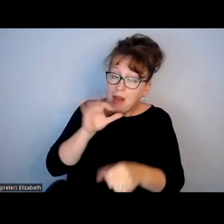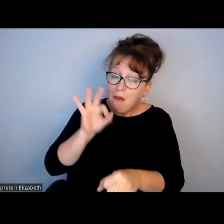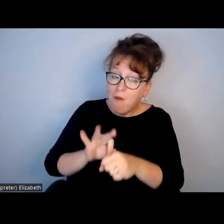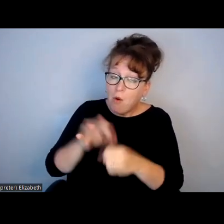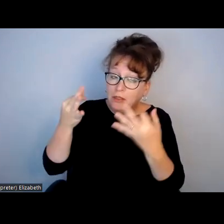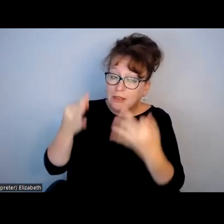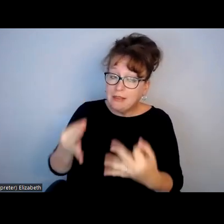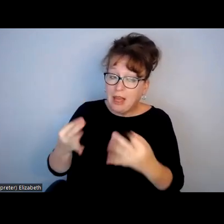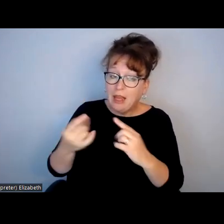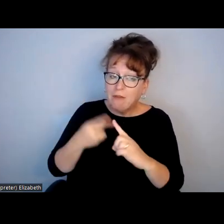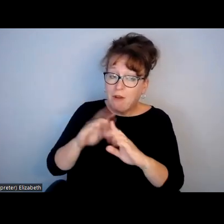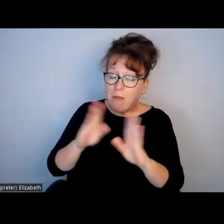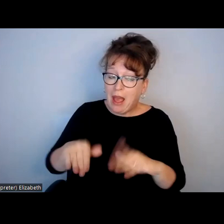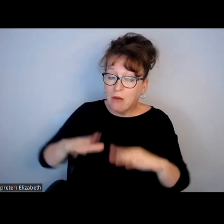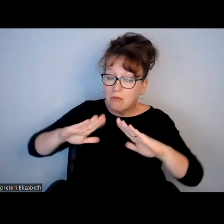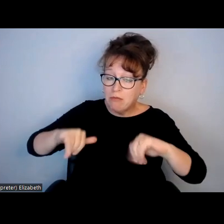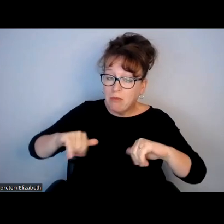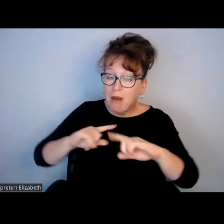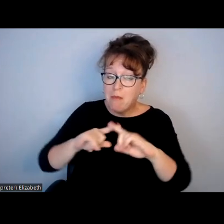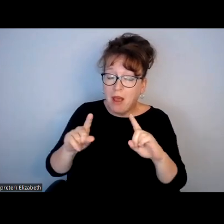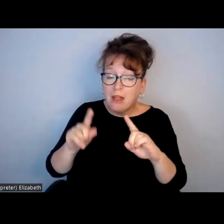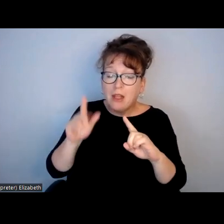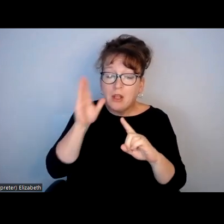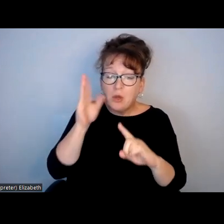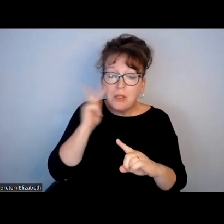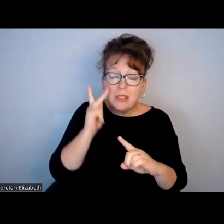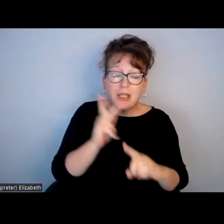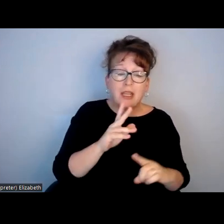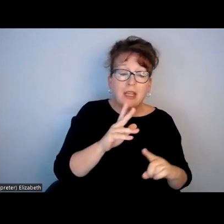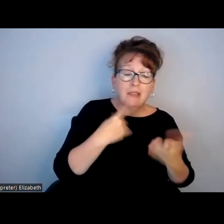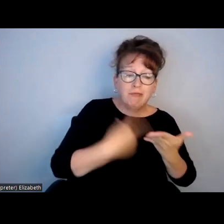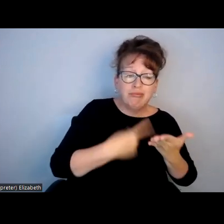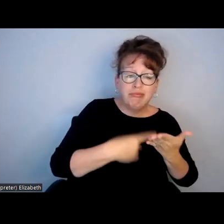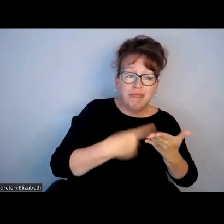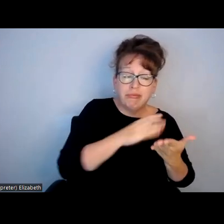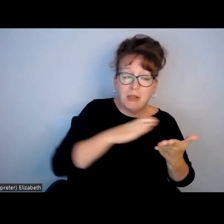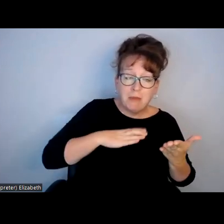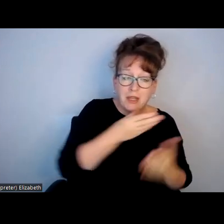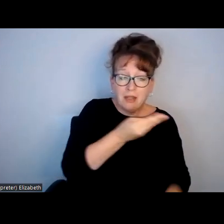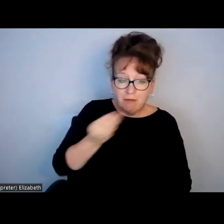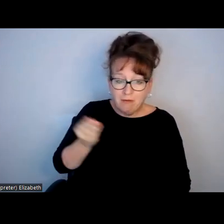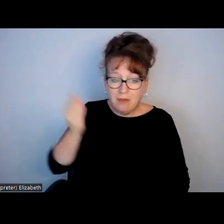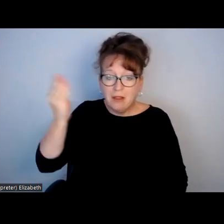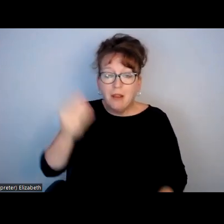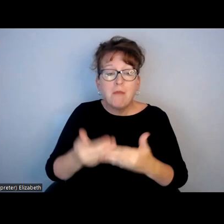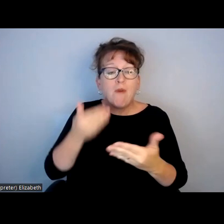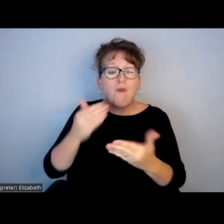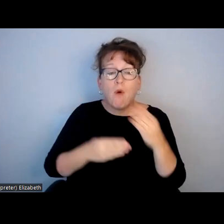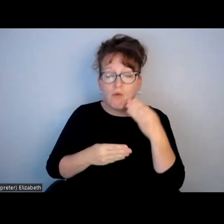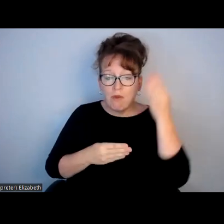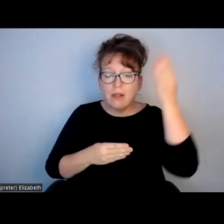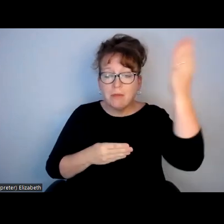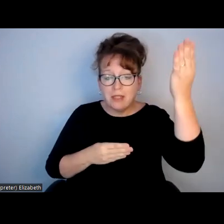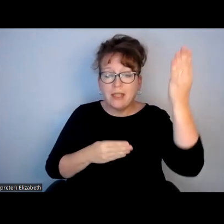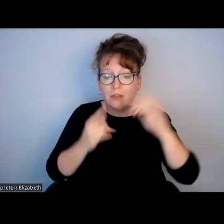legislatura eh antes de que se haga ese reporte pero que a lo mejor Sale de parte de uno de los